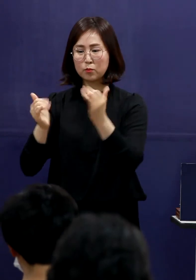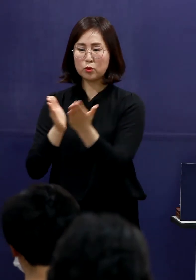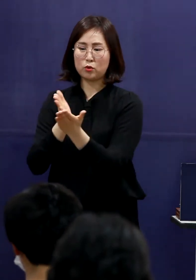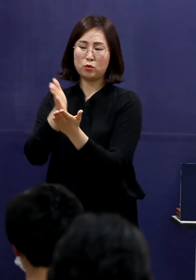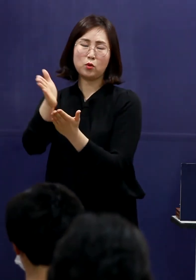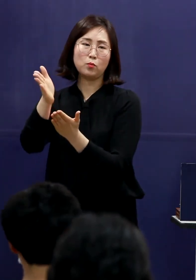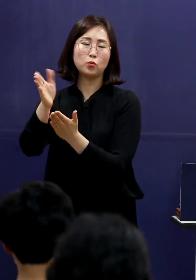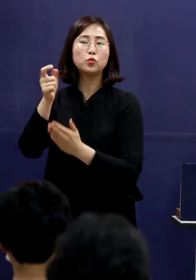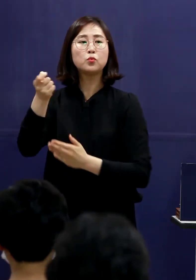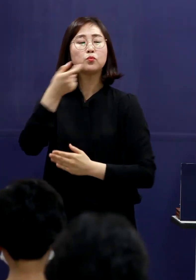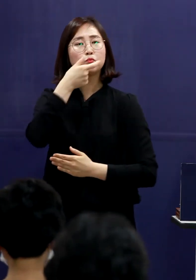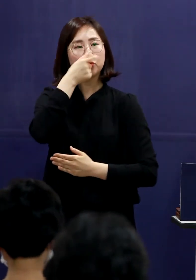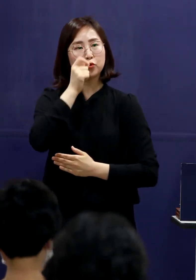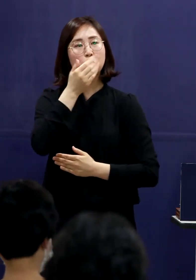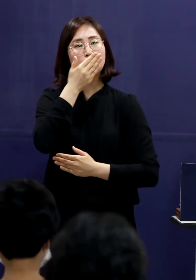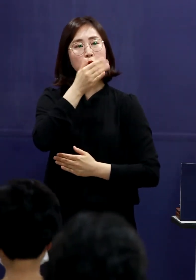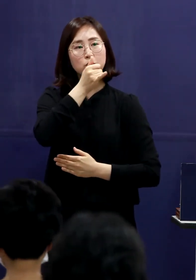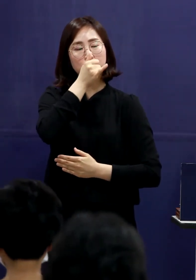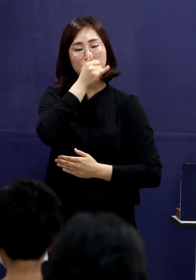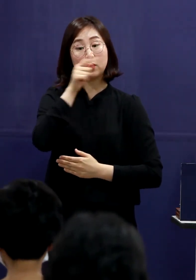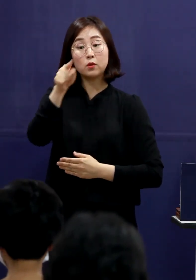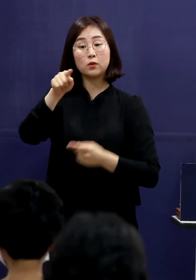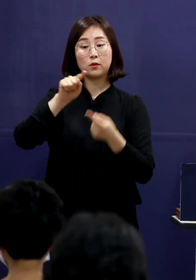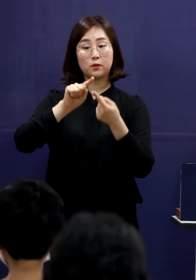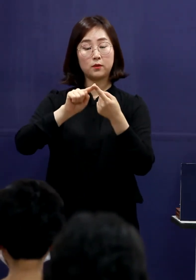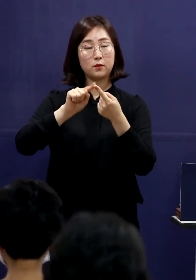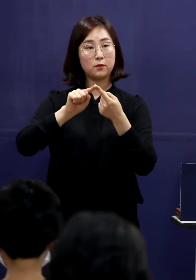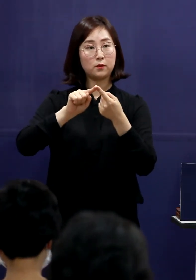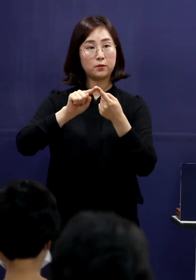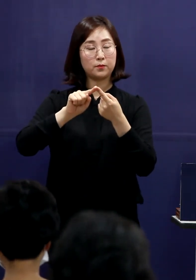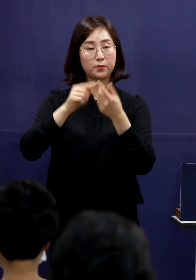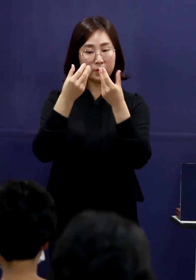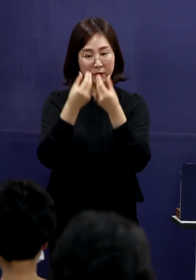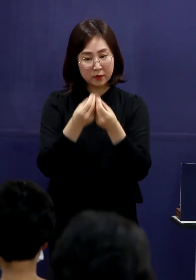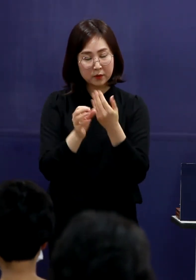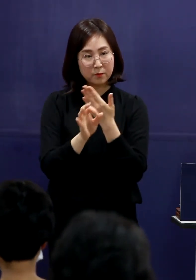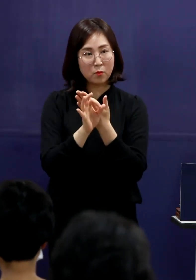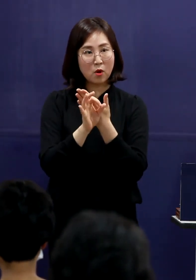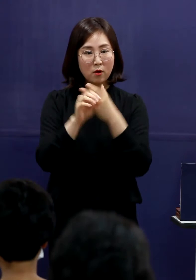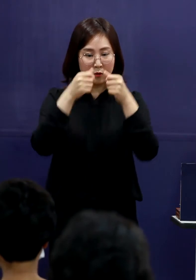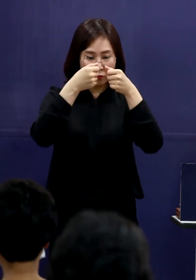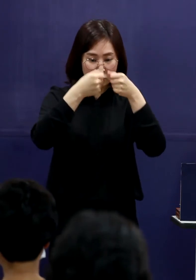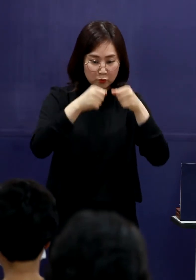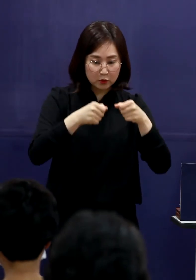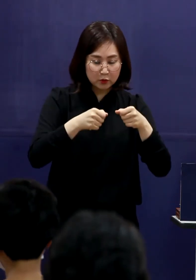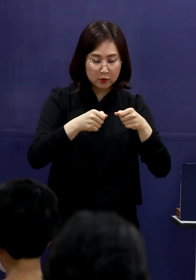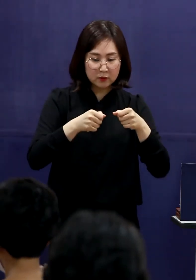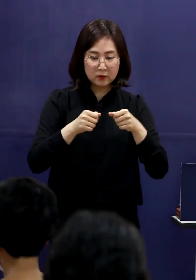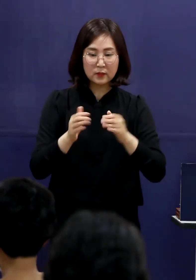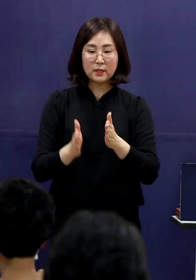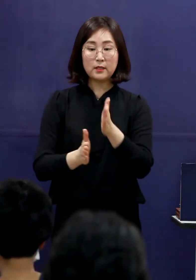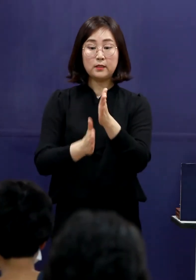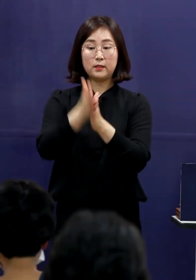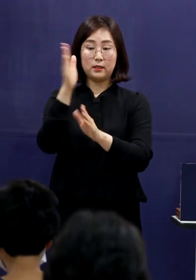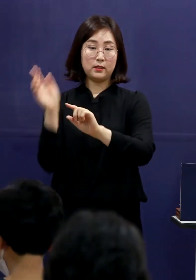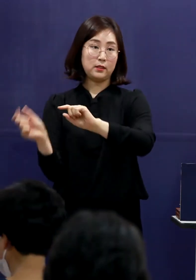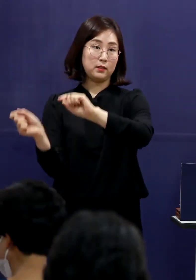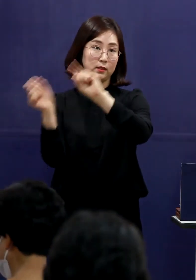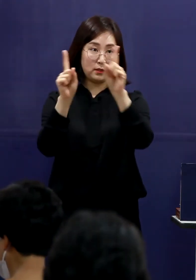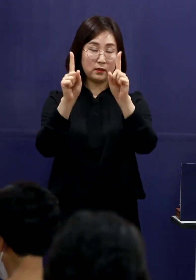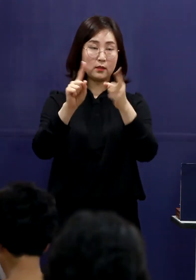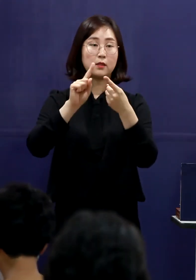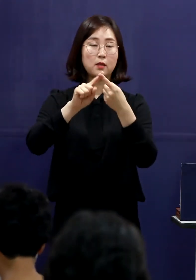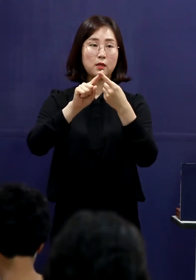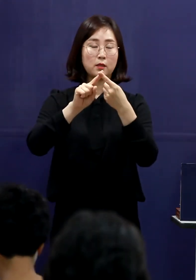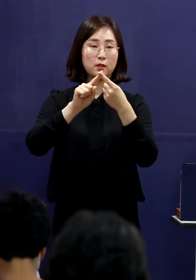부분이 있어서 예를 들어서 이제 어떤 구체적인 도시 재생과 관련된